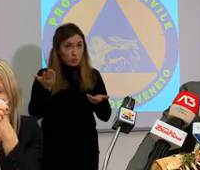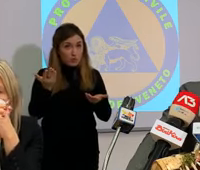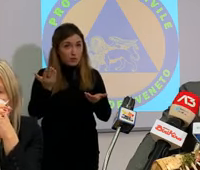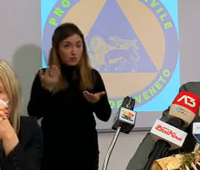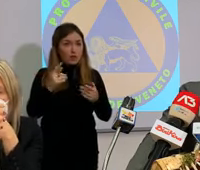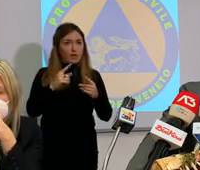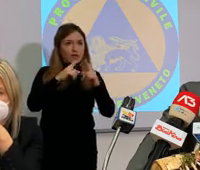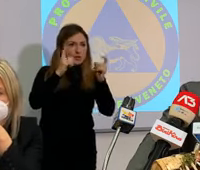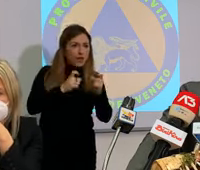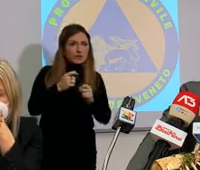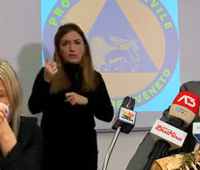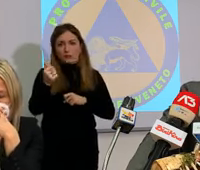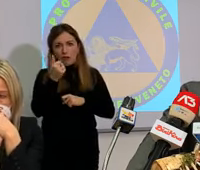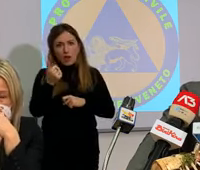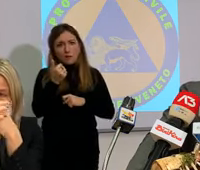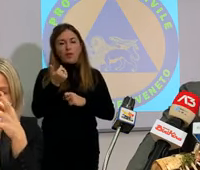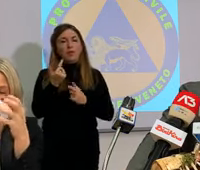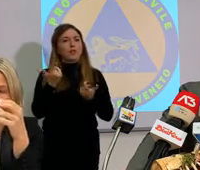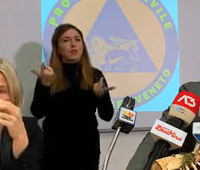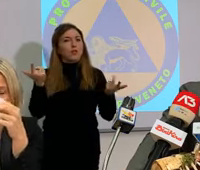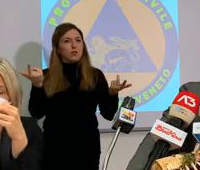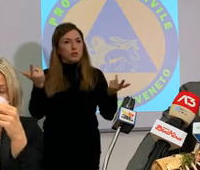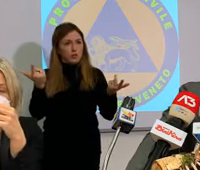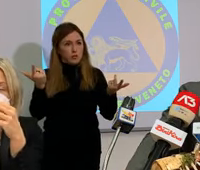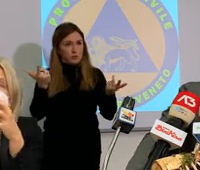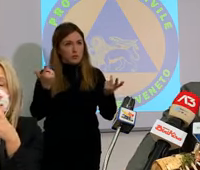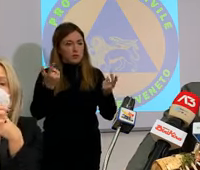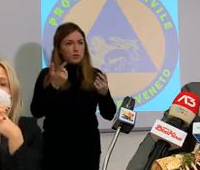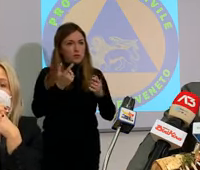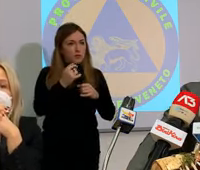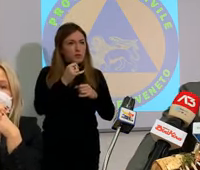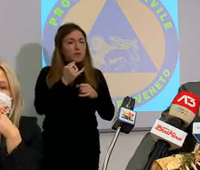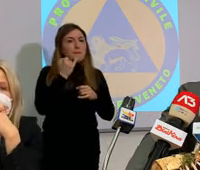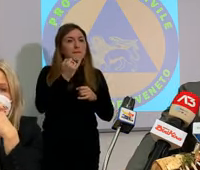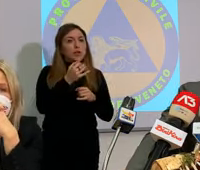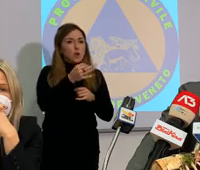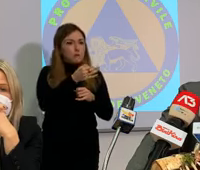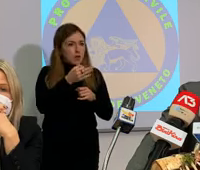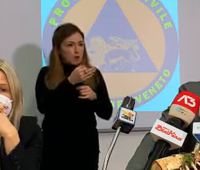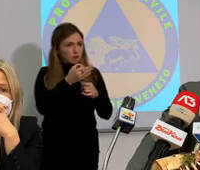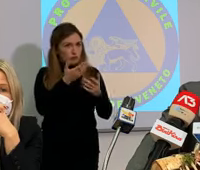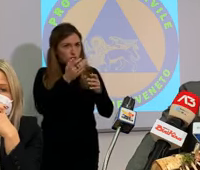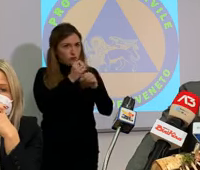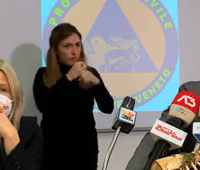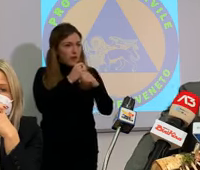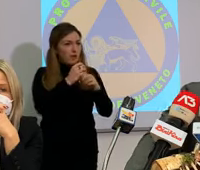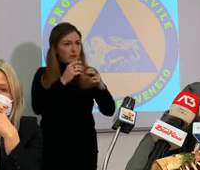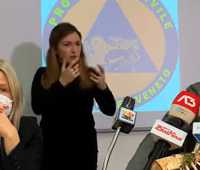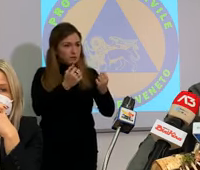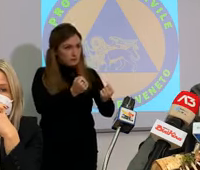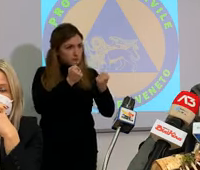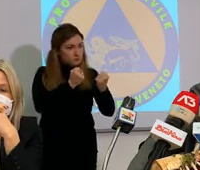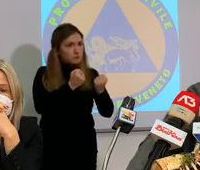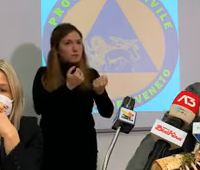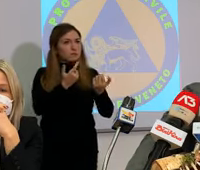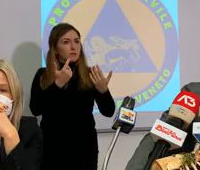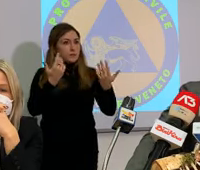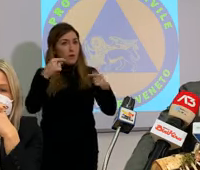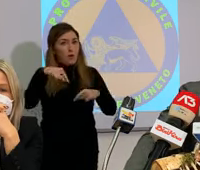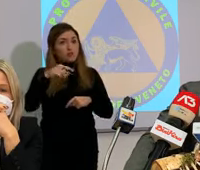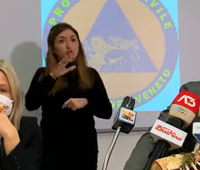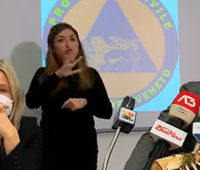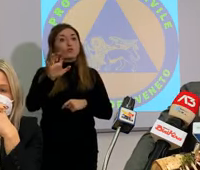test e di isolamento il rafforzamento e microbiologia il tema delle terapie intensive con il piano e altro ci permettono oggi di avere